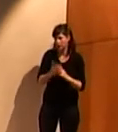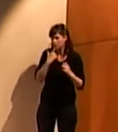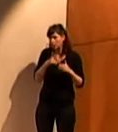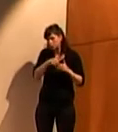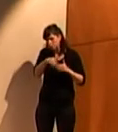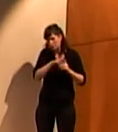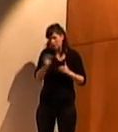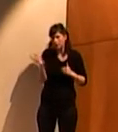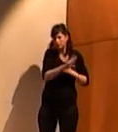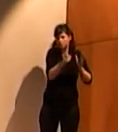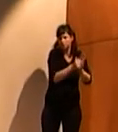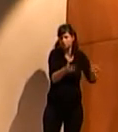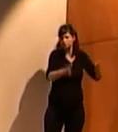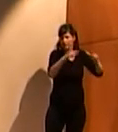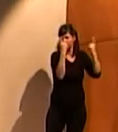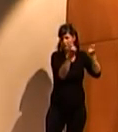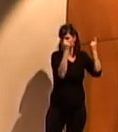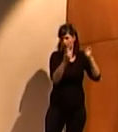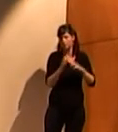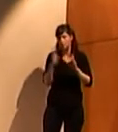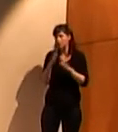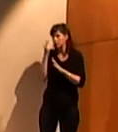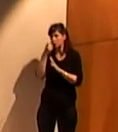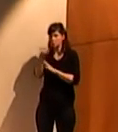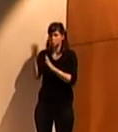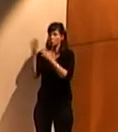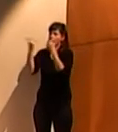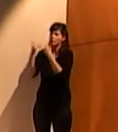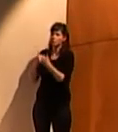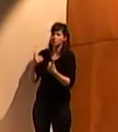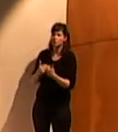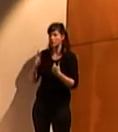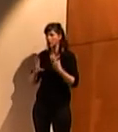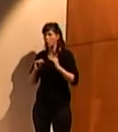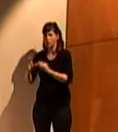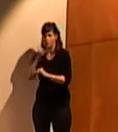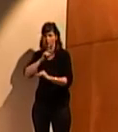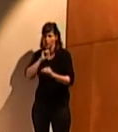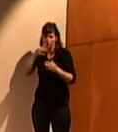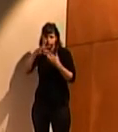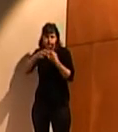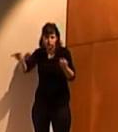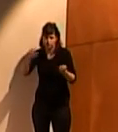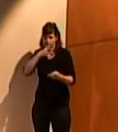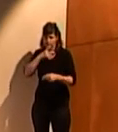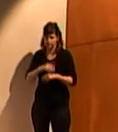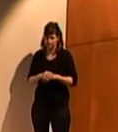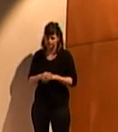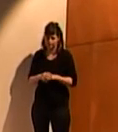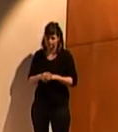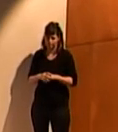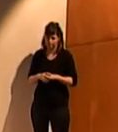retourner, puis après... on a eu des demandes, voilà, mais rien de concret dont on peut parler pour l'instant.